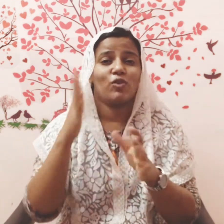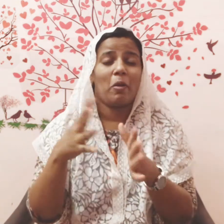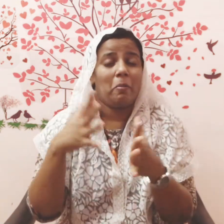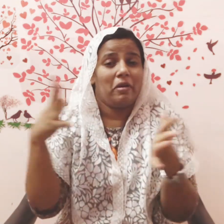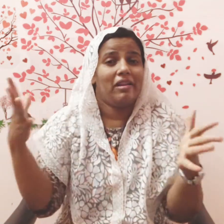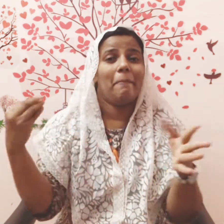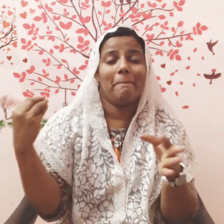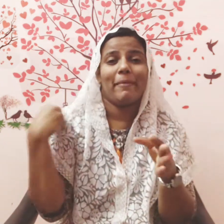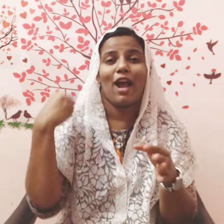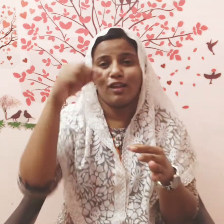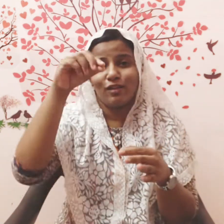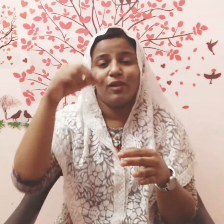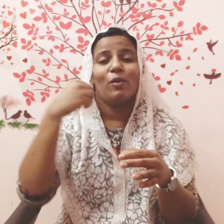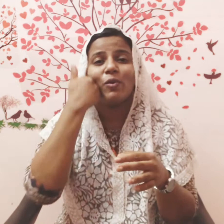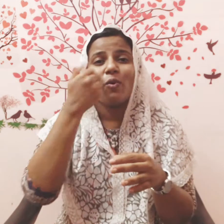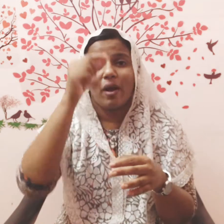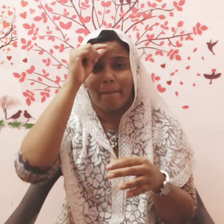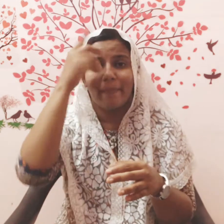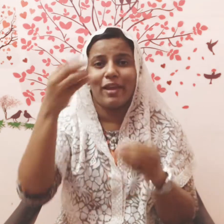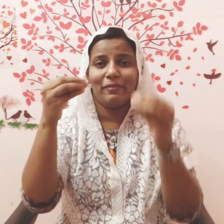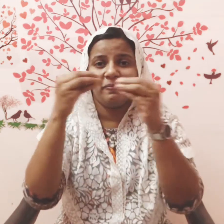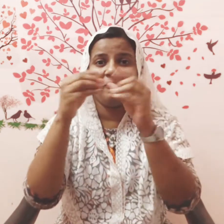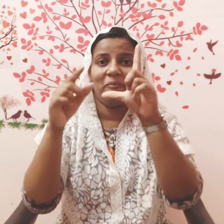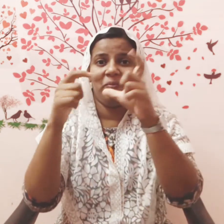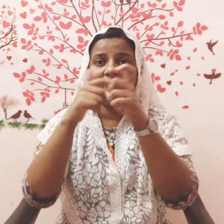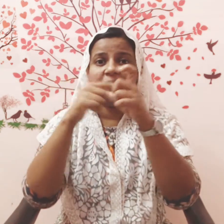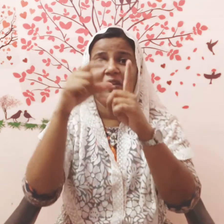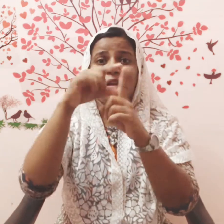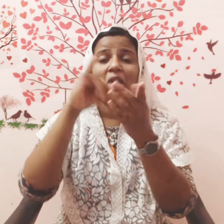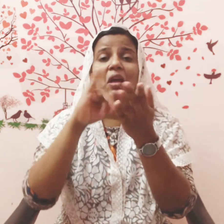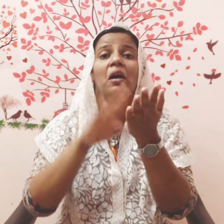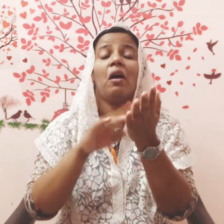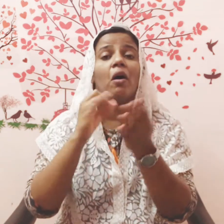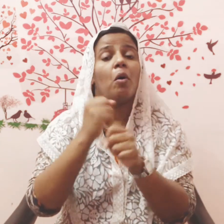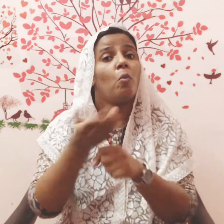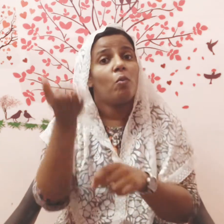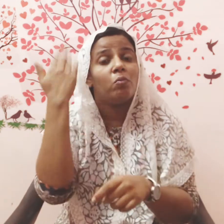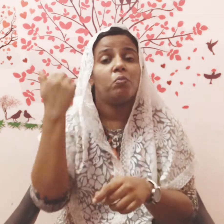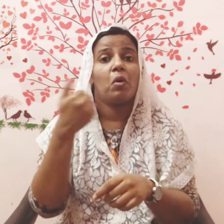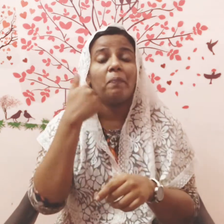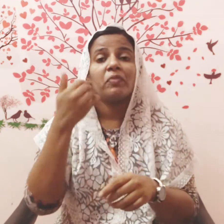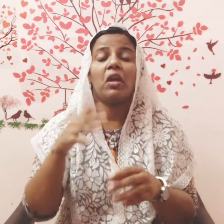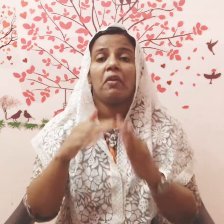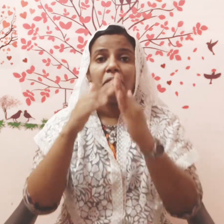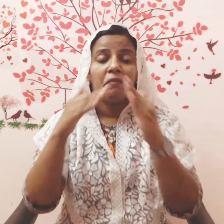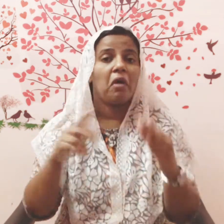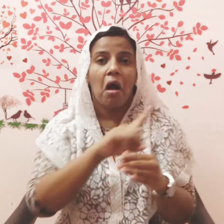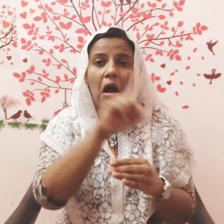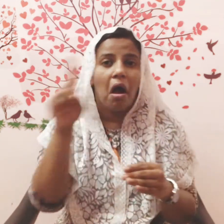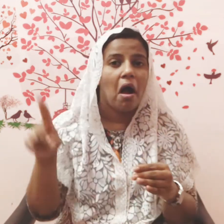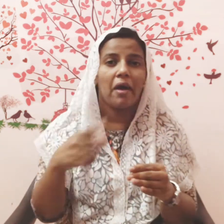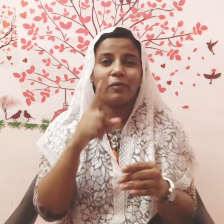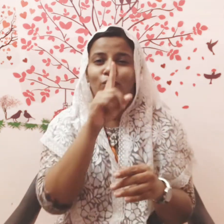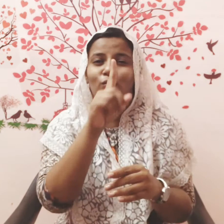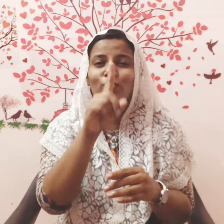പറയുന്നത് ഹീനമായ രോഗമാണ്. സമൂഹത്തിൽ ഇറങ്ങുവാൻ കഴിയത്തില്ല, കുടുംബത്തിൽ ഒറ്റപ്പെട്ടു പോകും, ആലയത്തിൽ പോകാൻ കഴിയത്തില്ല. അങ്ങനെ